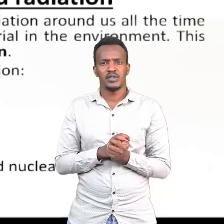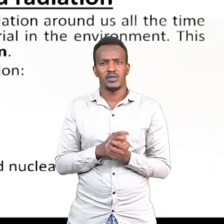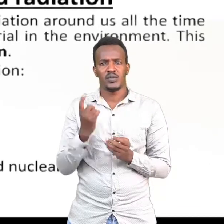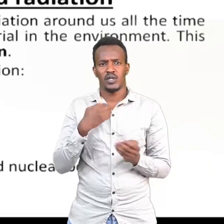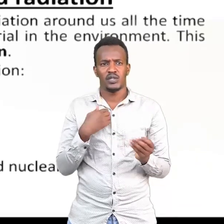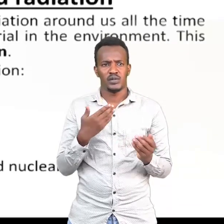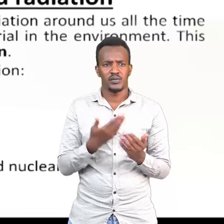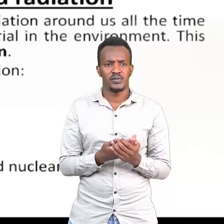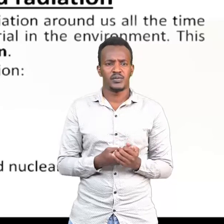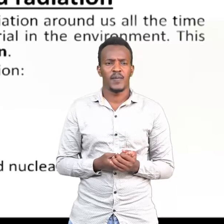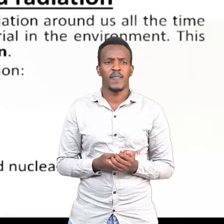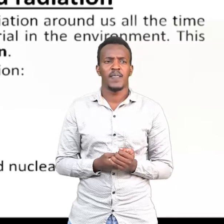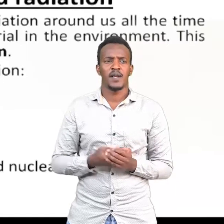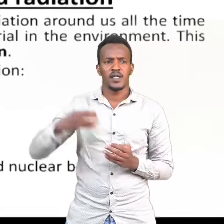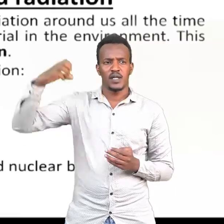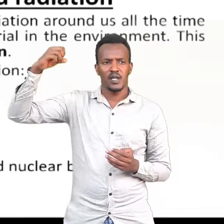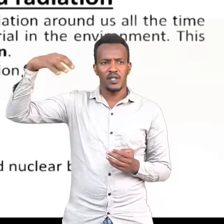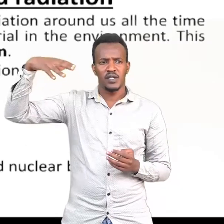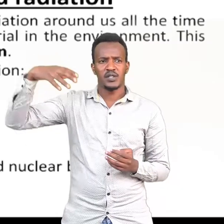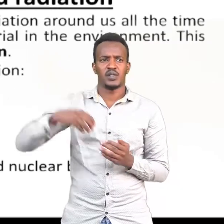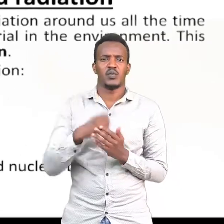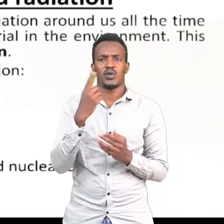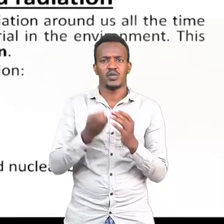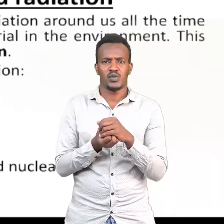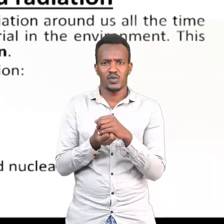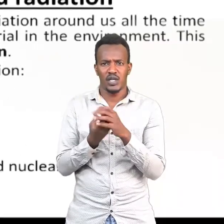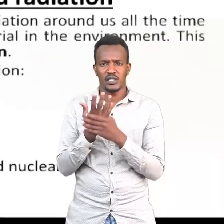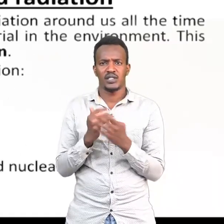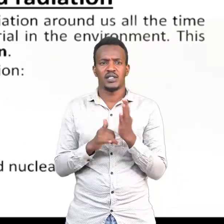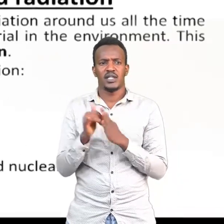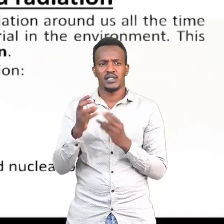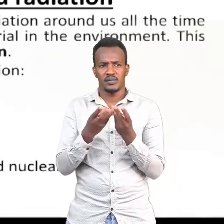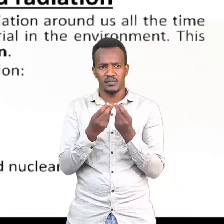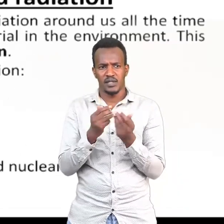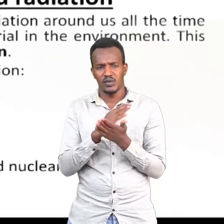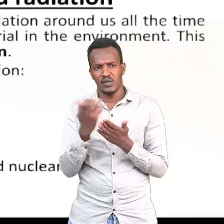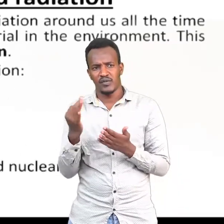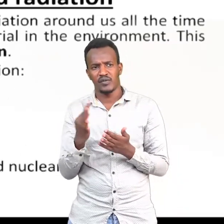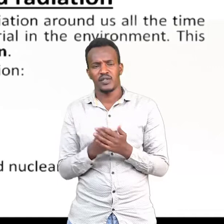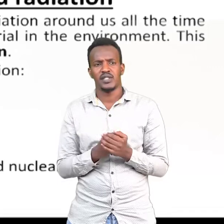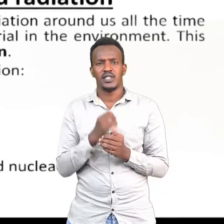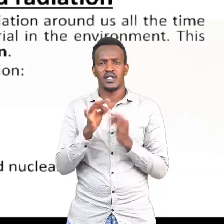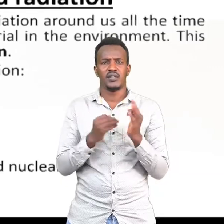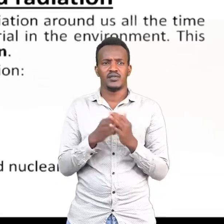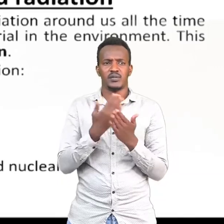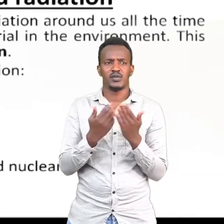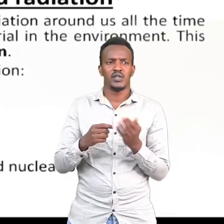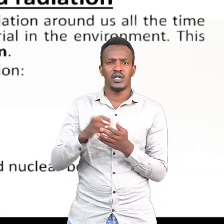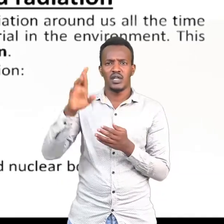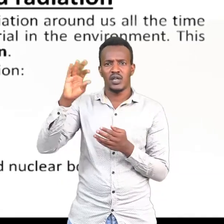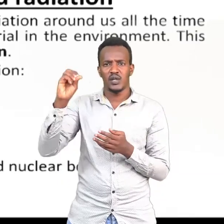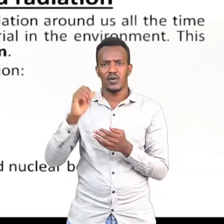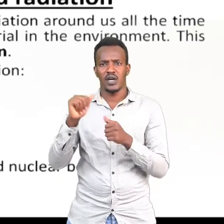yaalla radiation ba markaasi waxa weyaan ay soo saarasaa ciiddaasi qayba markaasi waxa ka mid ah haddii ay ku jiraan radioactive